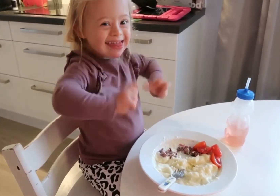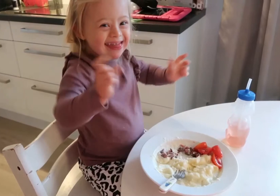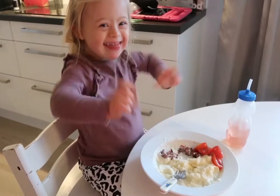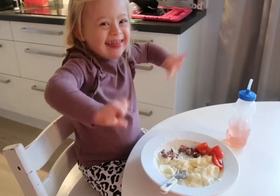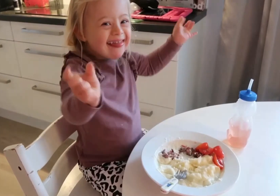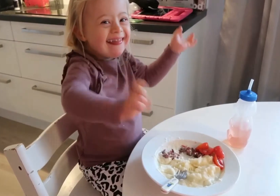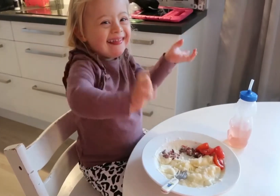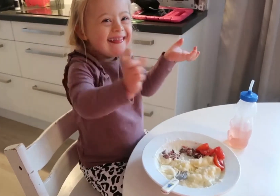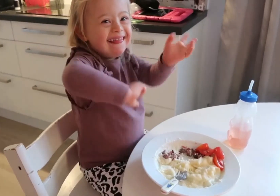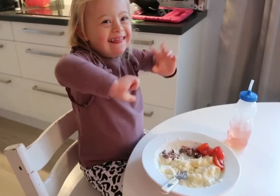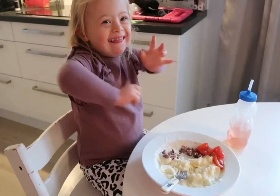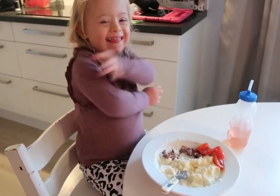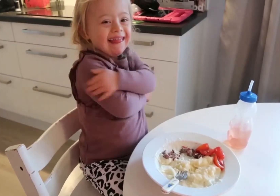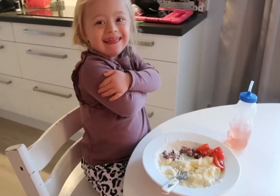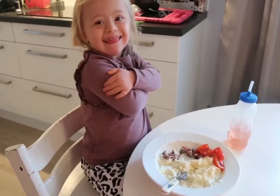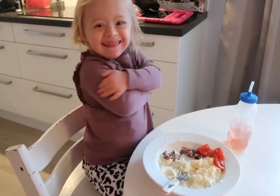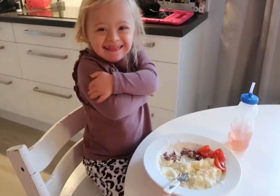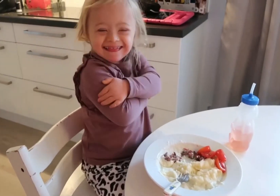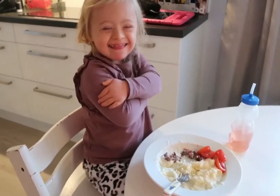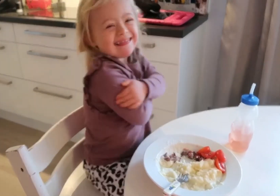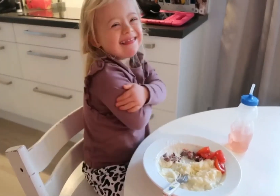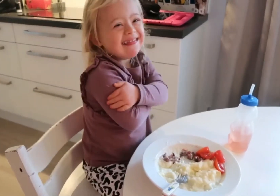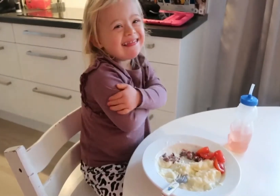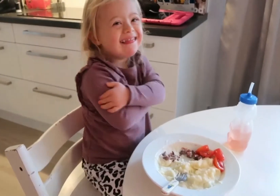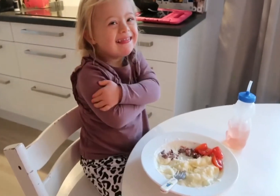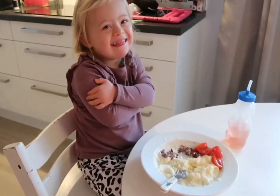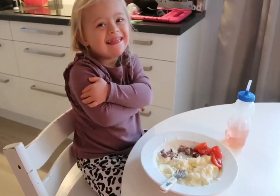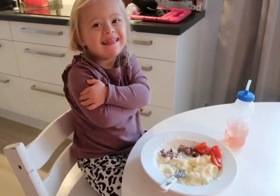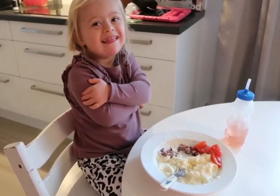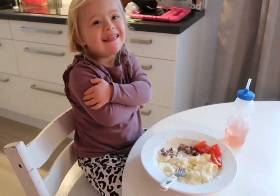Mm, du och pappa har grillat det. Det var gott. Och kramas gjorde ni det ute, ja.